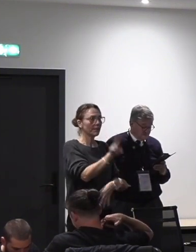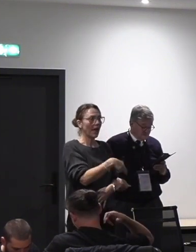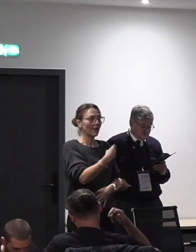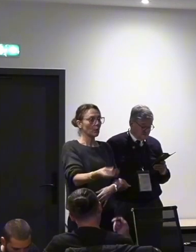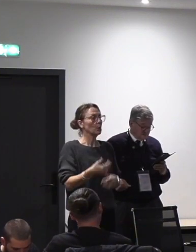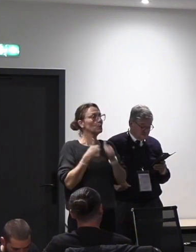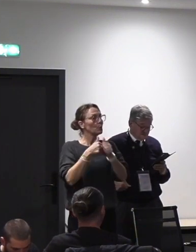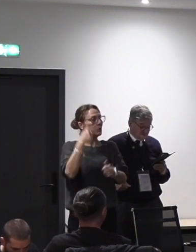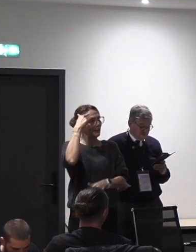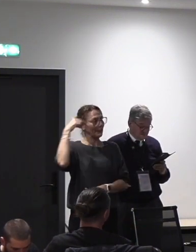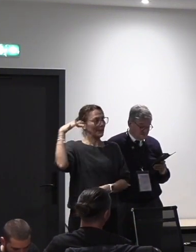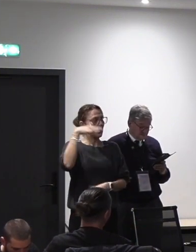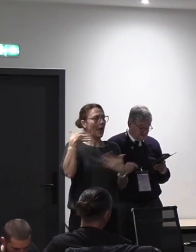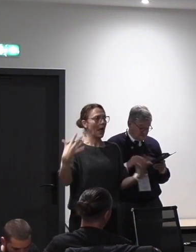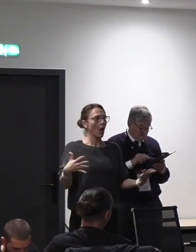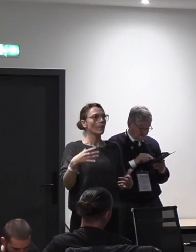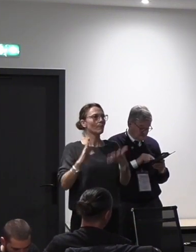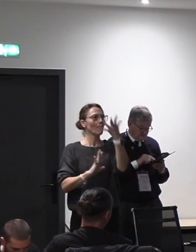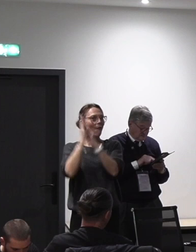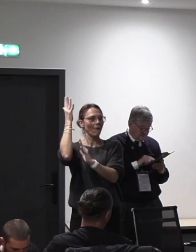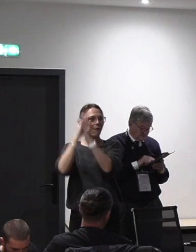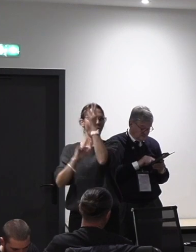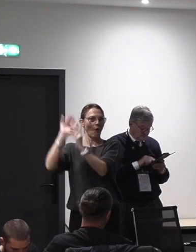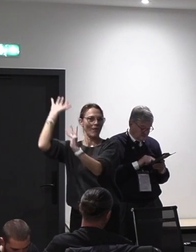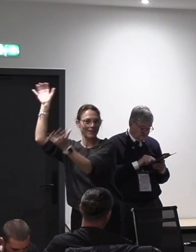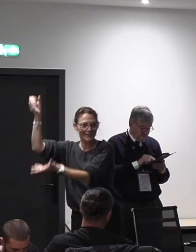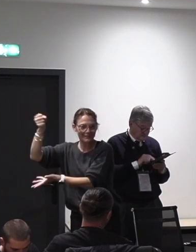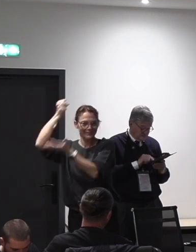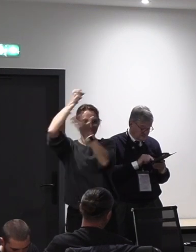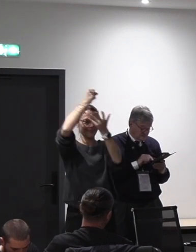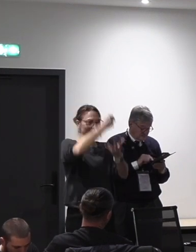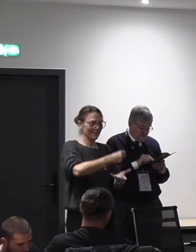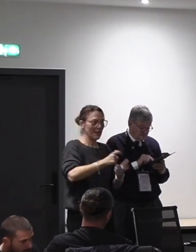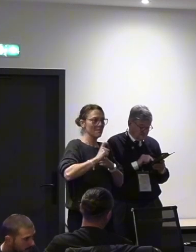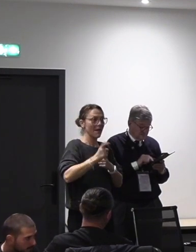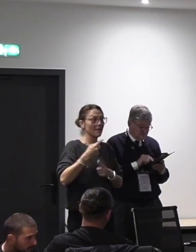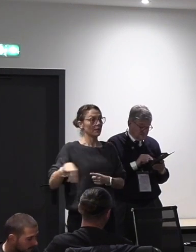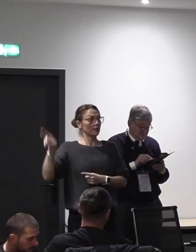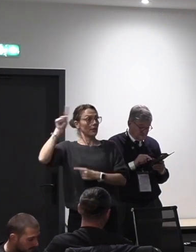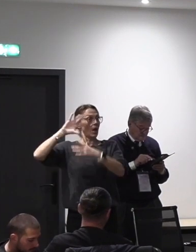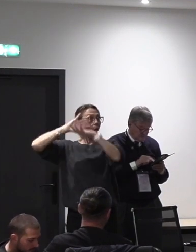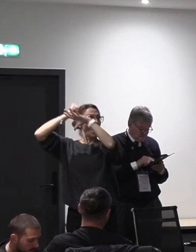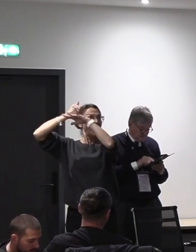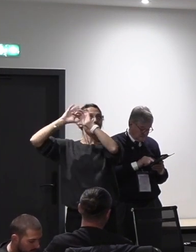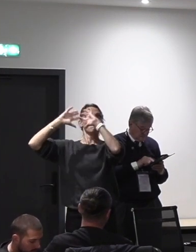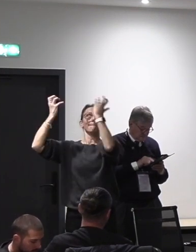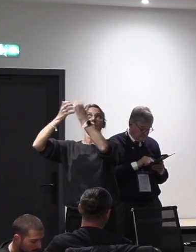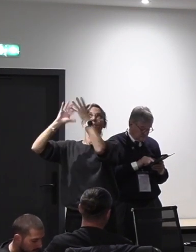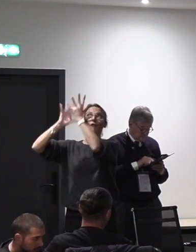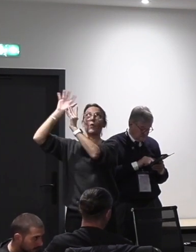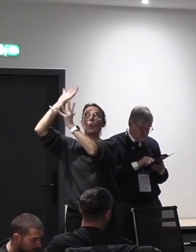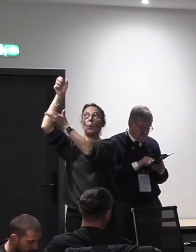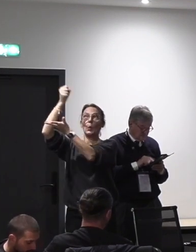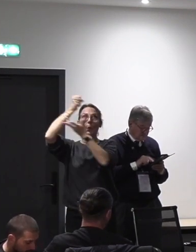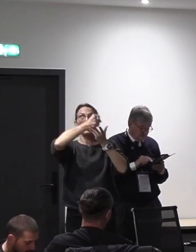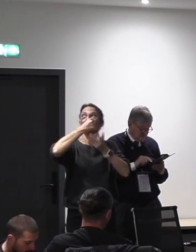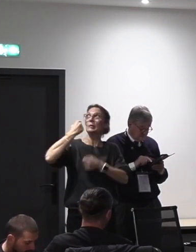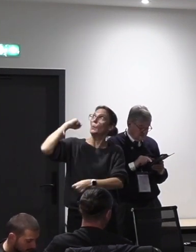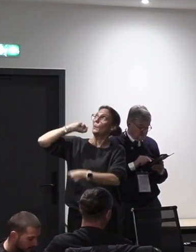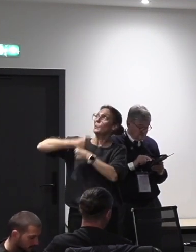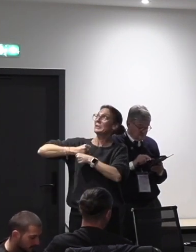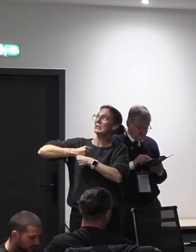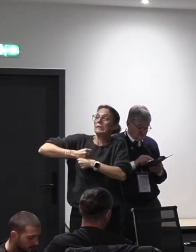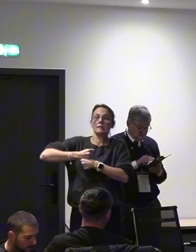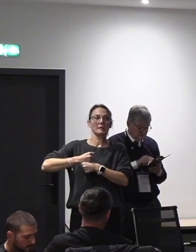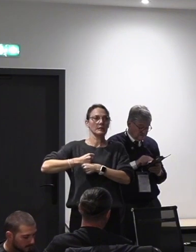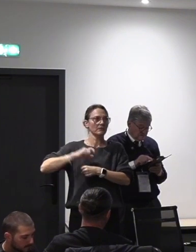mythe. Du coup, Prométhée va voler le feu et l'organisation politique à l'Olympe, ce qu'il a évidemment puni. Il a eu le